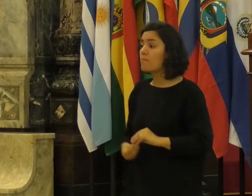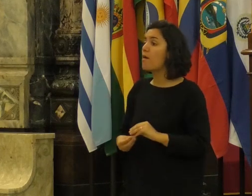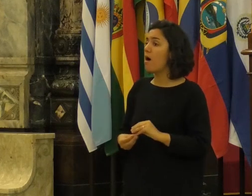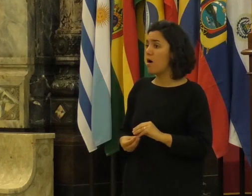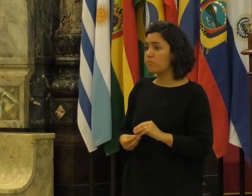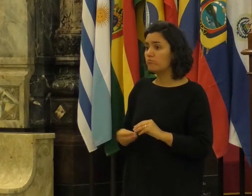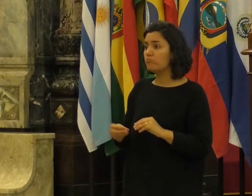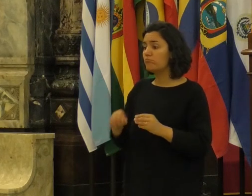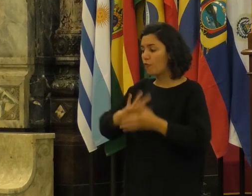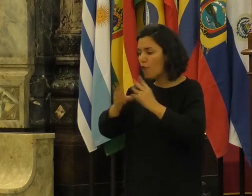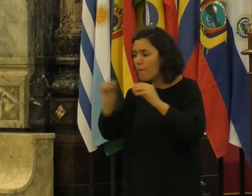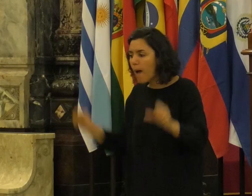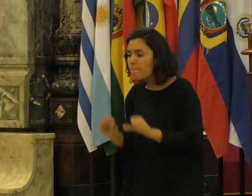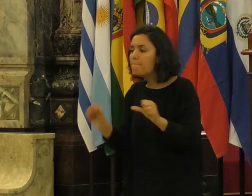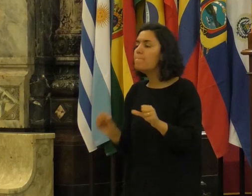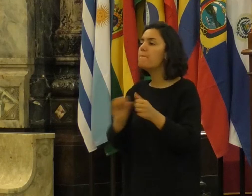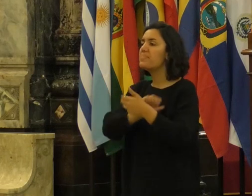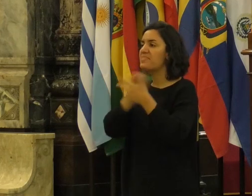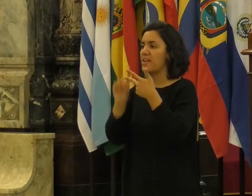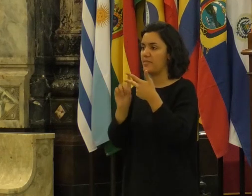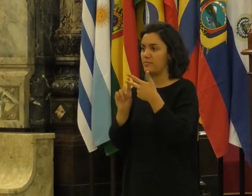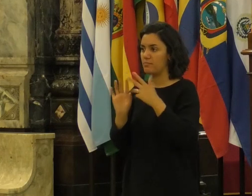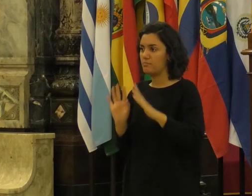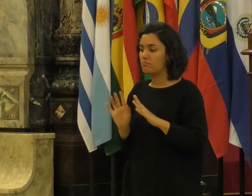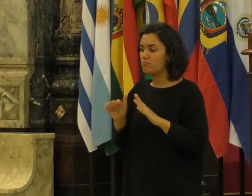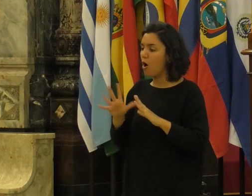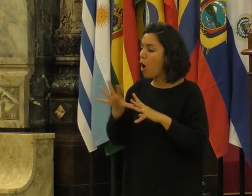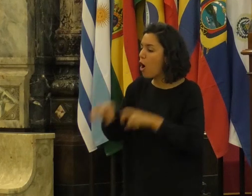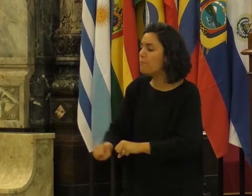3, con amplio compromiso social